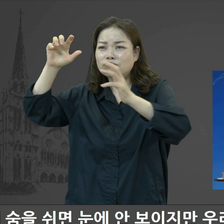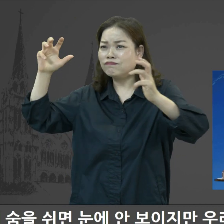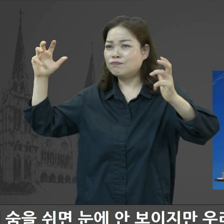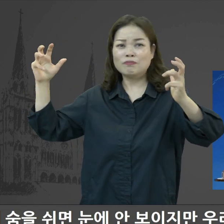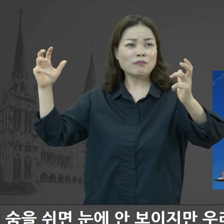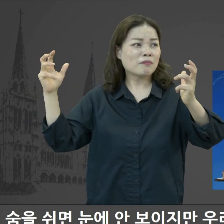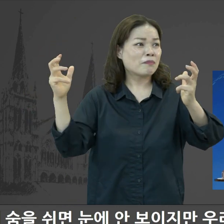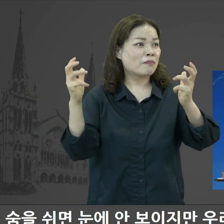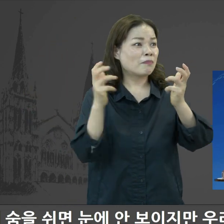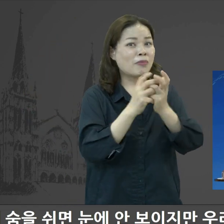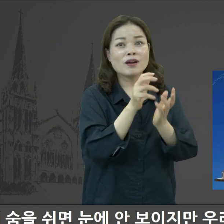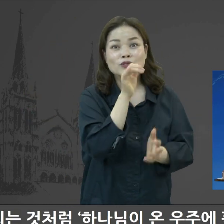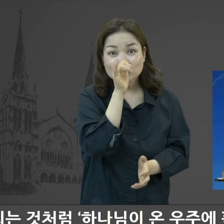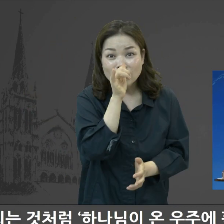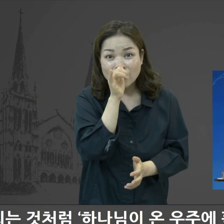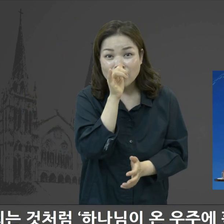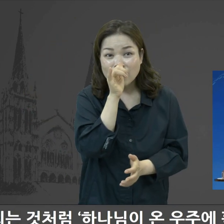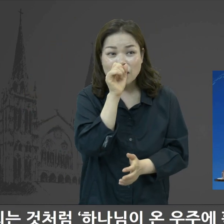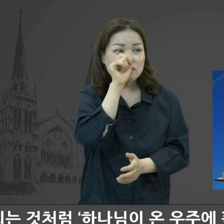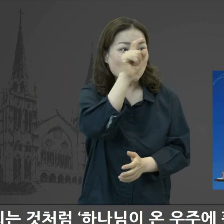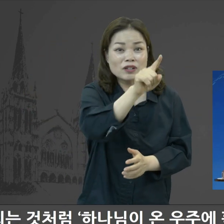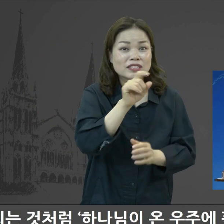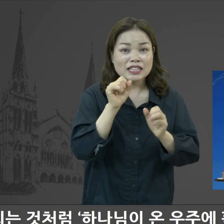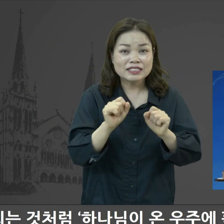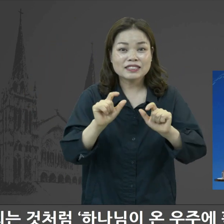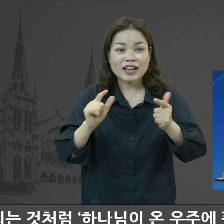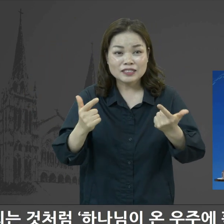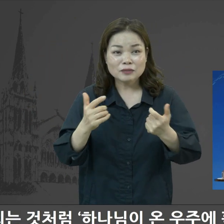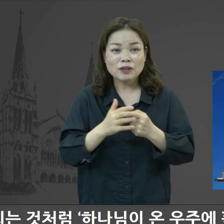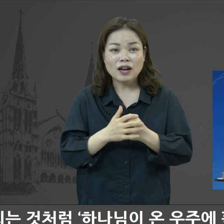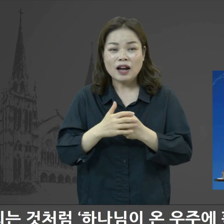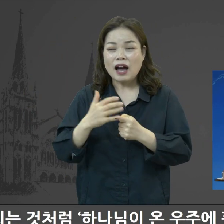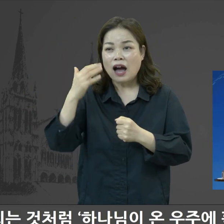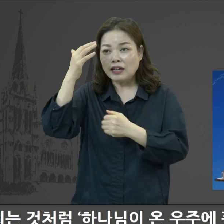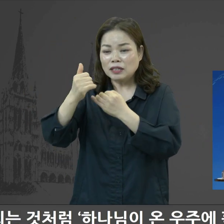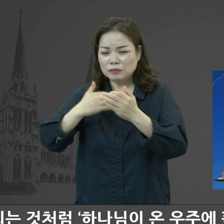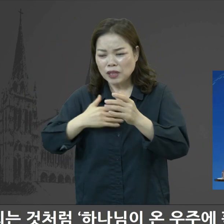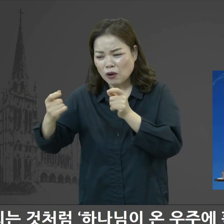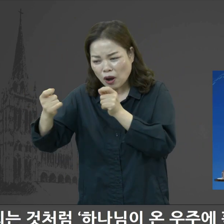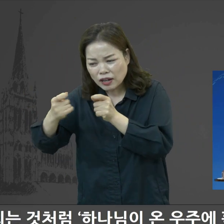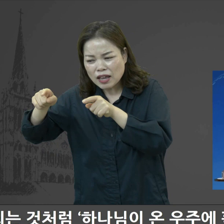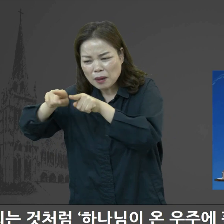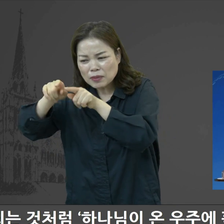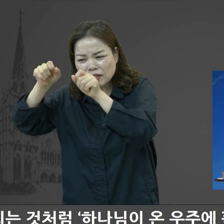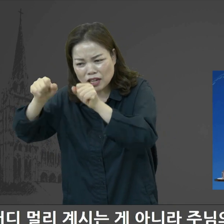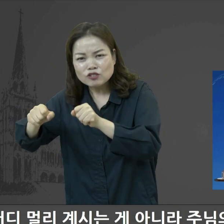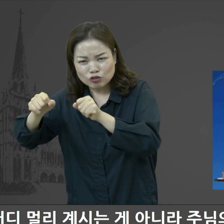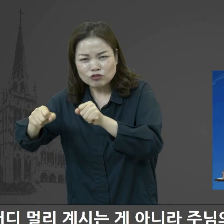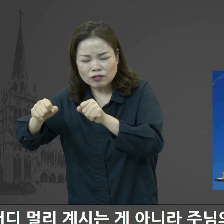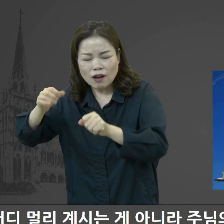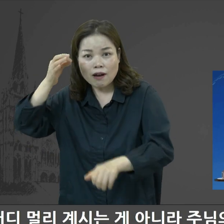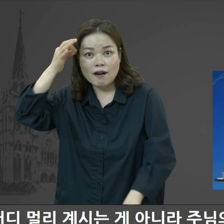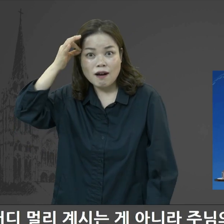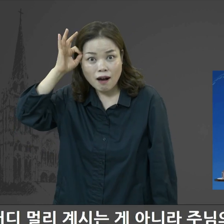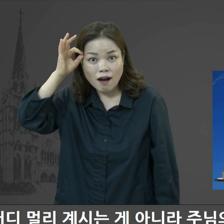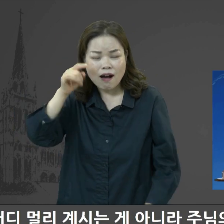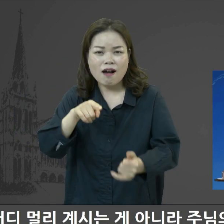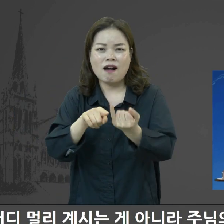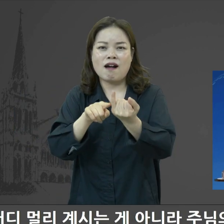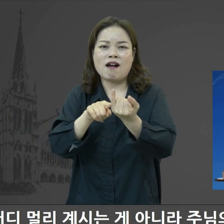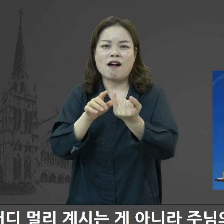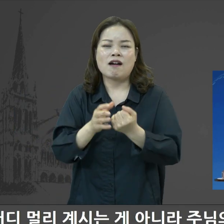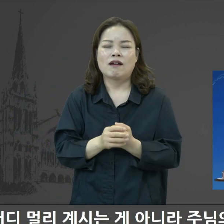차 있구나, 그리고 하나님은 어디 멀리 계시는 게 아니라 하나님의 눈은 바로 내 코앞에 있구나, 이게 깨달아지는 거예요. 그래갖고